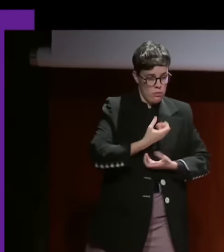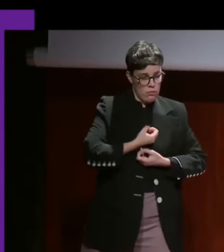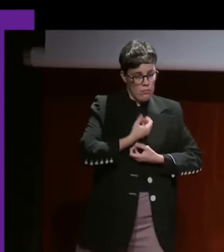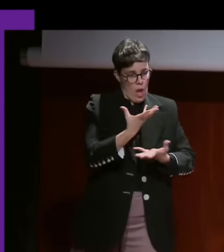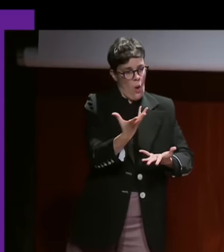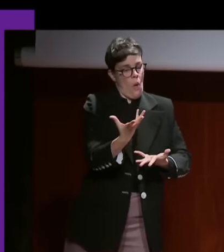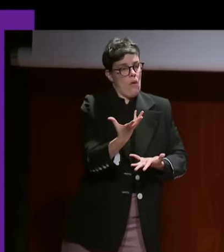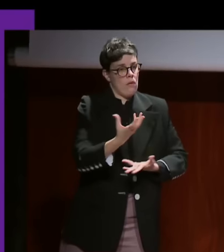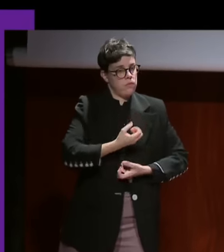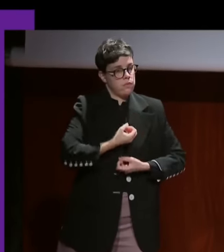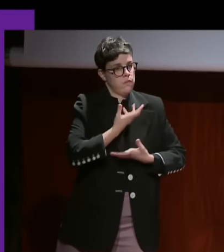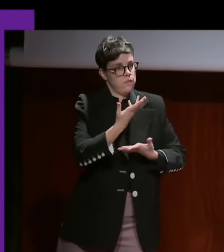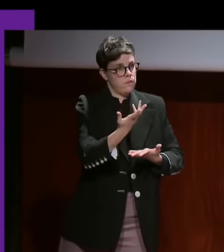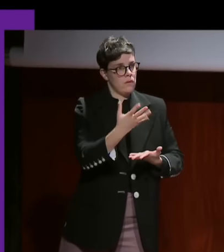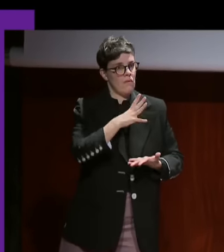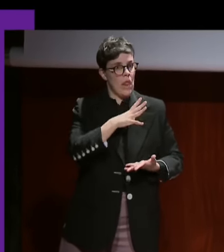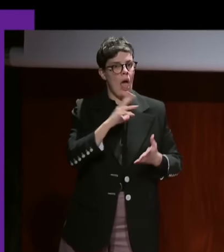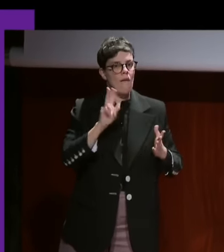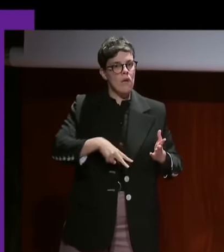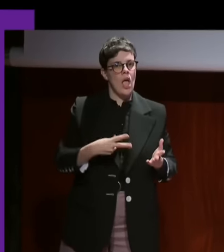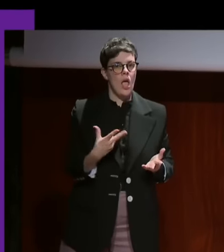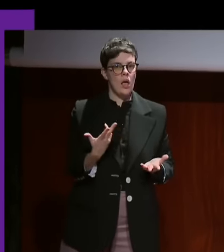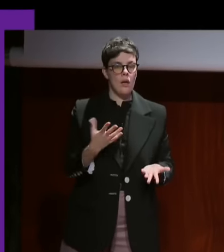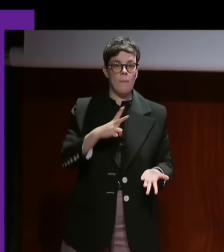simplement, c'est que